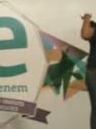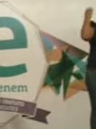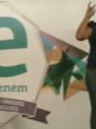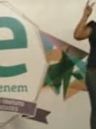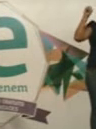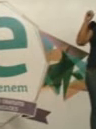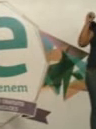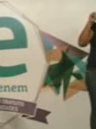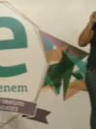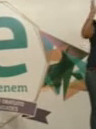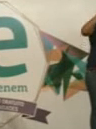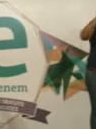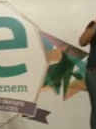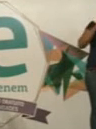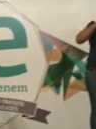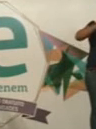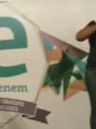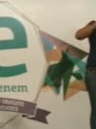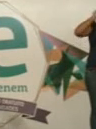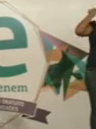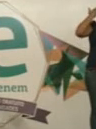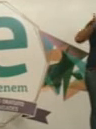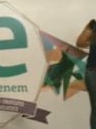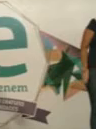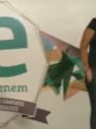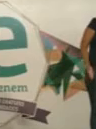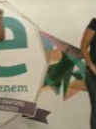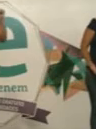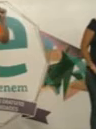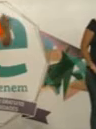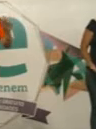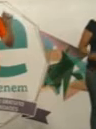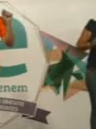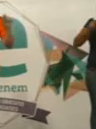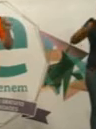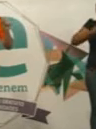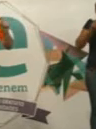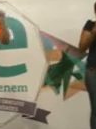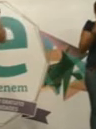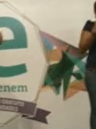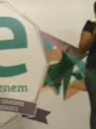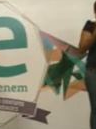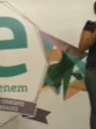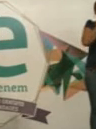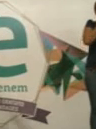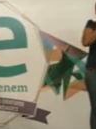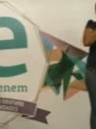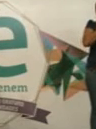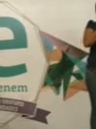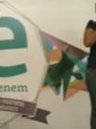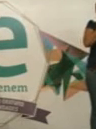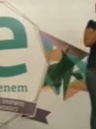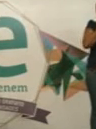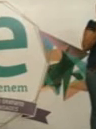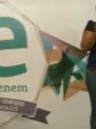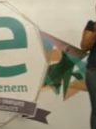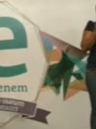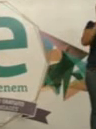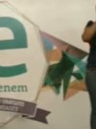Para você ter ideia de como isso foi traumático, o próximo goleiro do Brasil, negro, foi Dida, 4